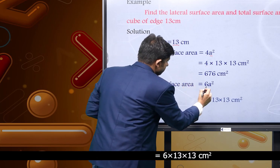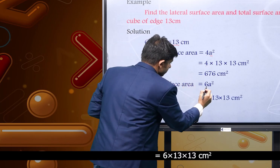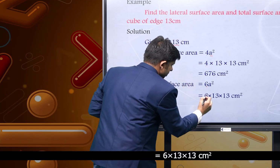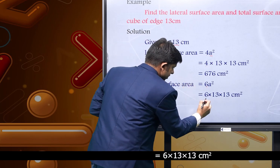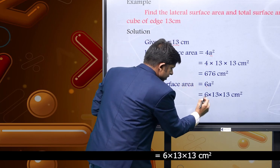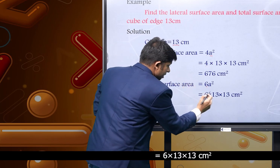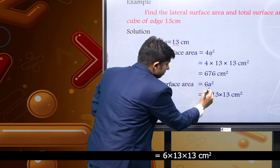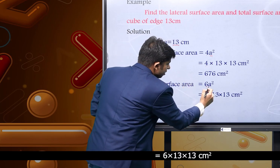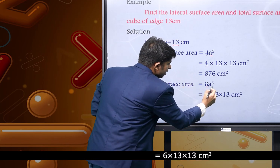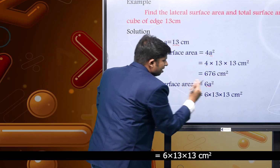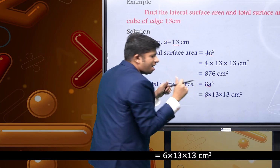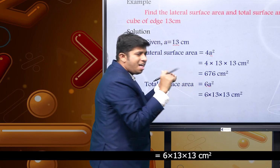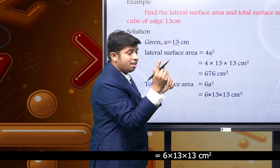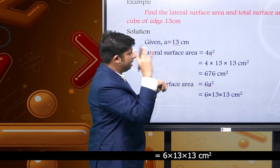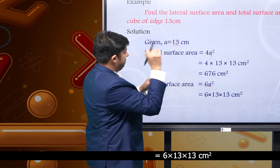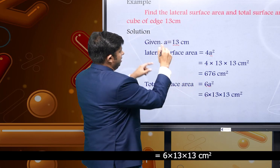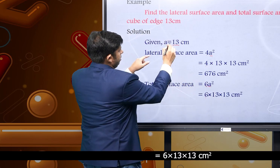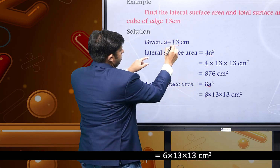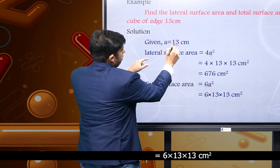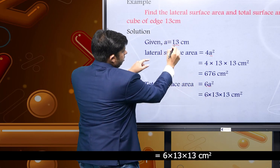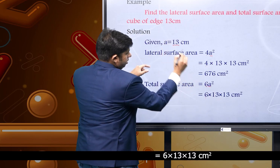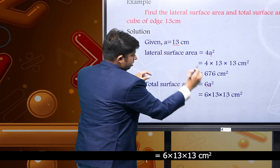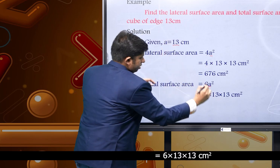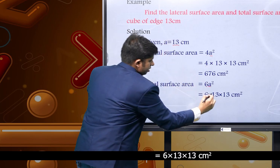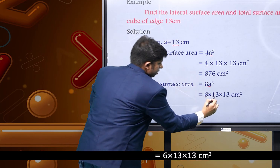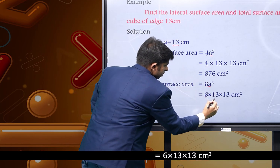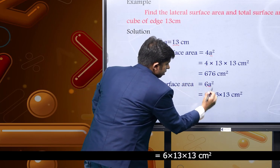बरोबर 6 गुणिले 13 गुणिले 13 सेंटीमीटरचा वर्ग